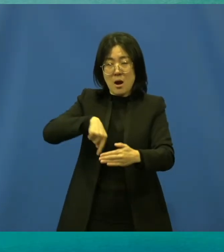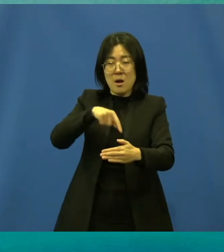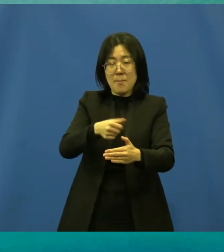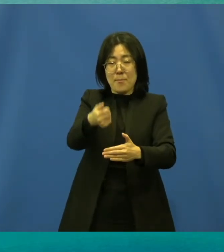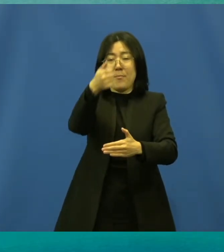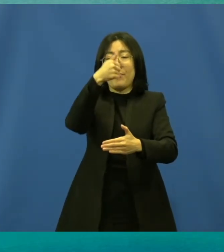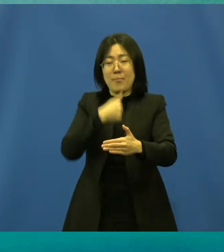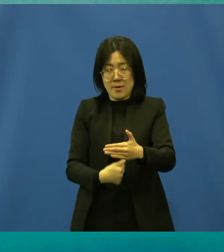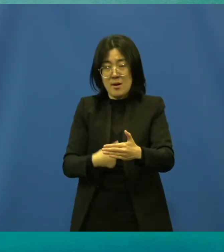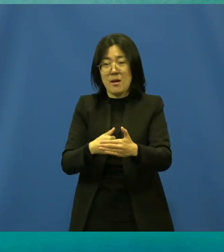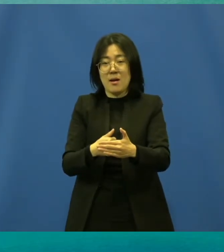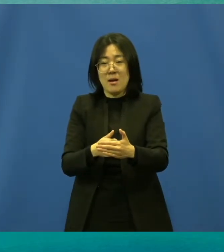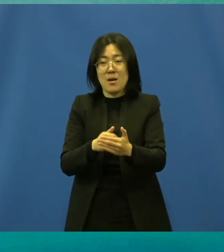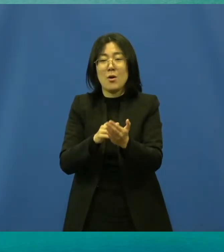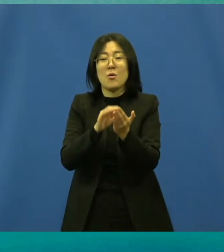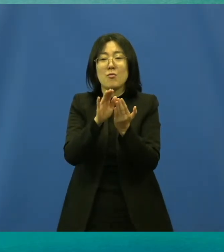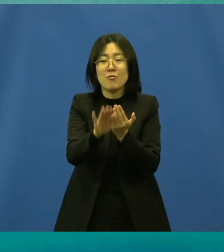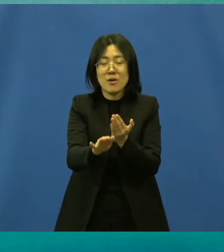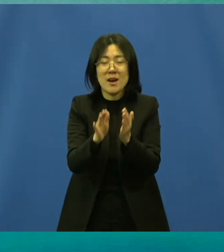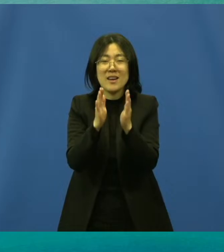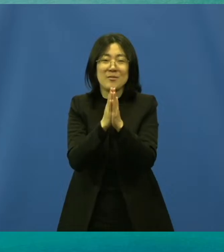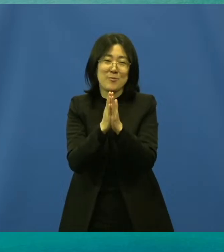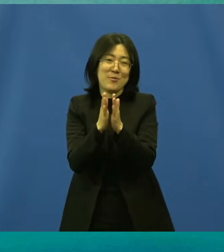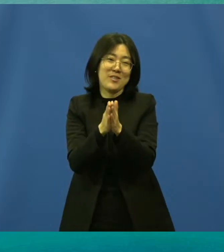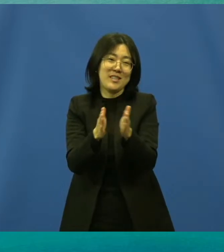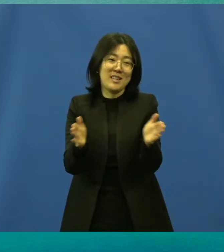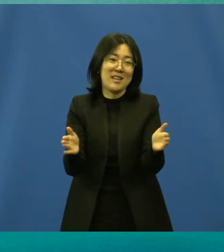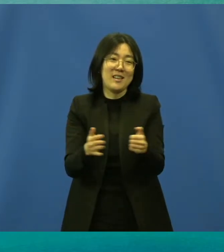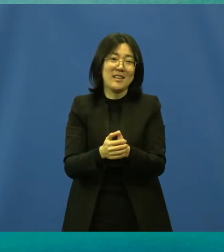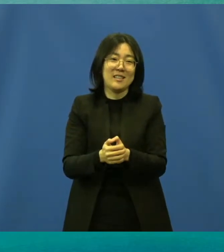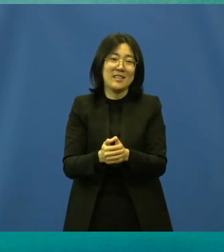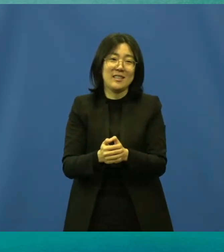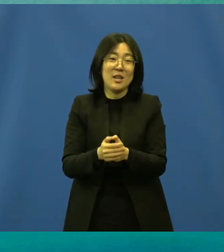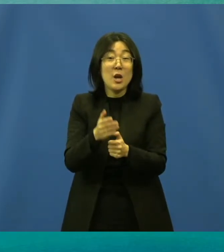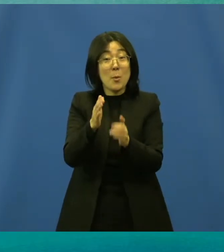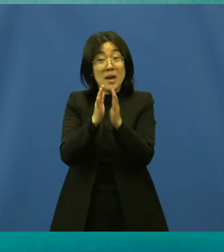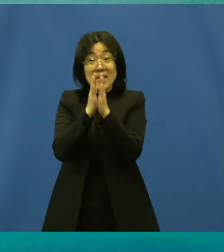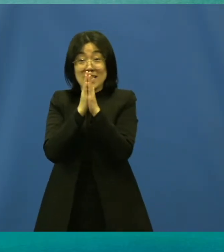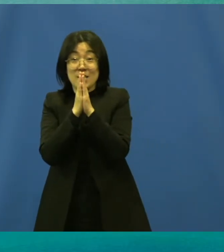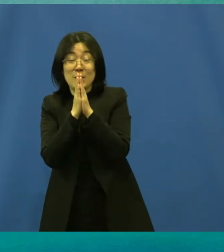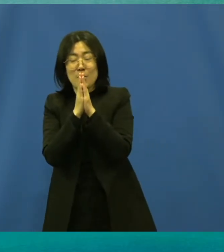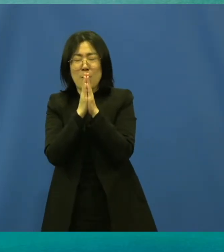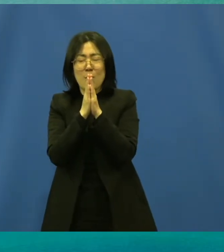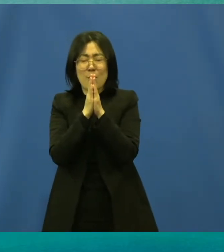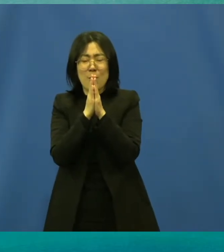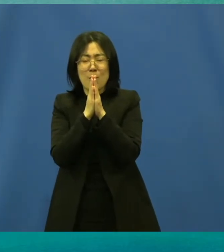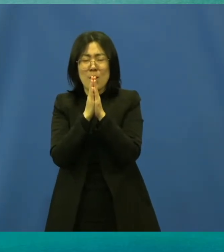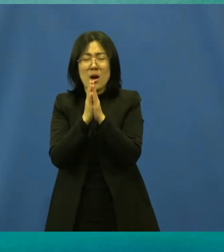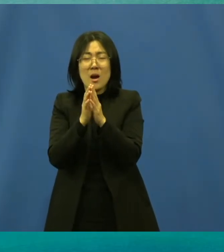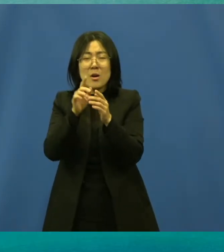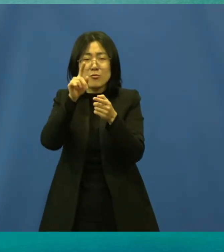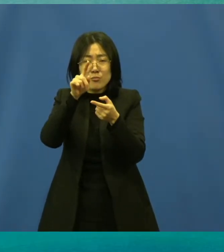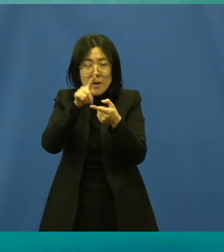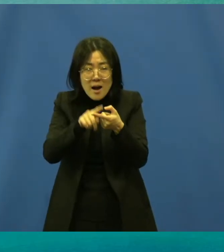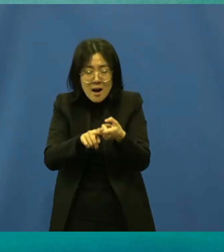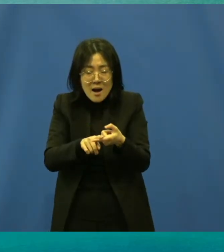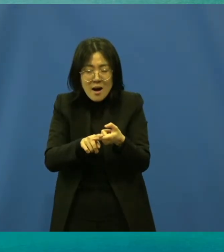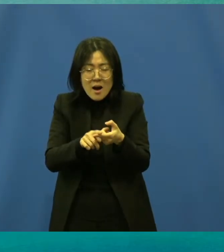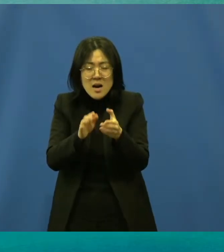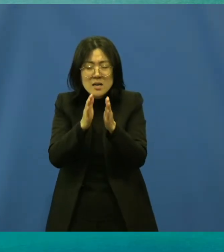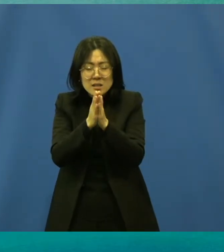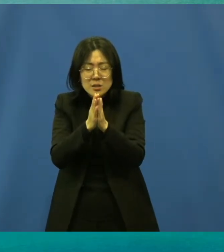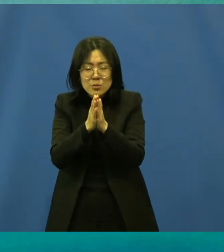여러분, 기도를 보면 보이는 게 있습니다. 기도하는 것을 보면 미래가 보입니다. 기도가